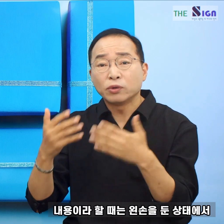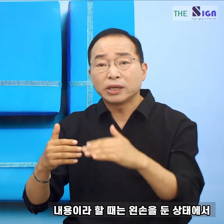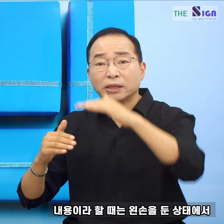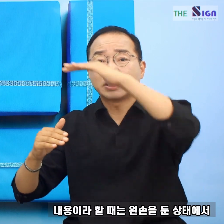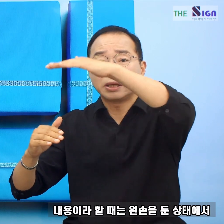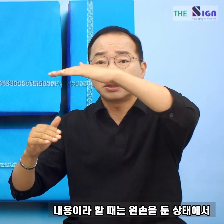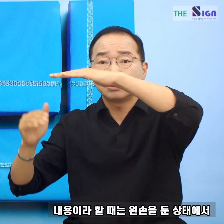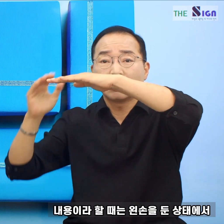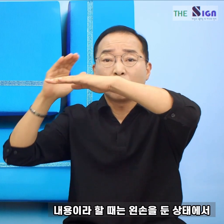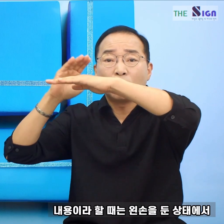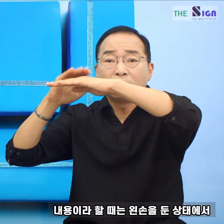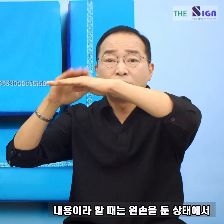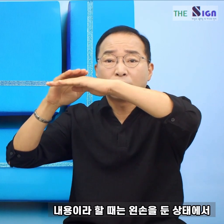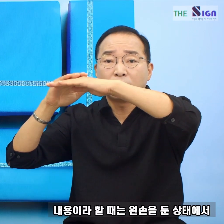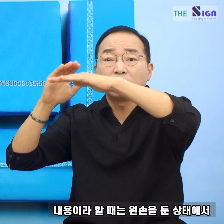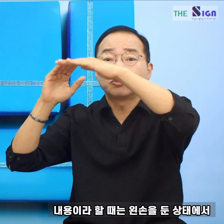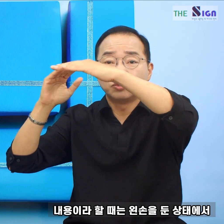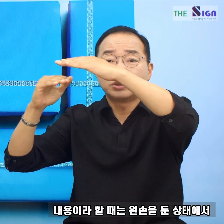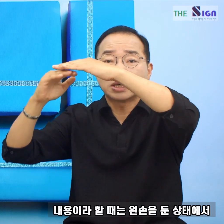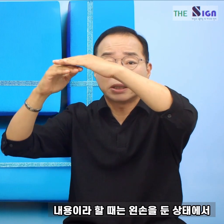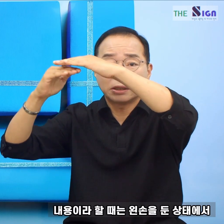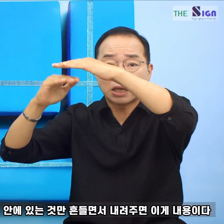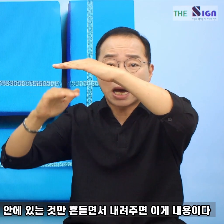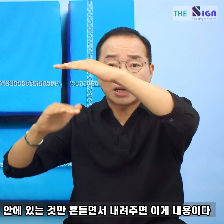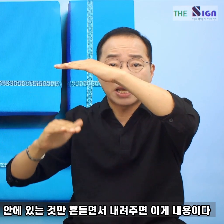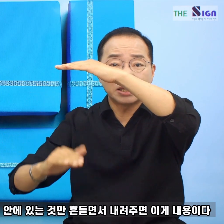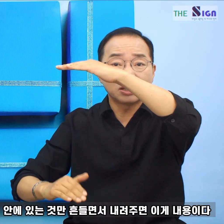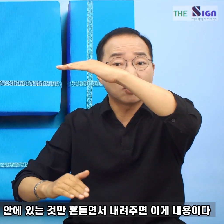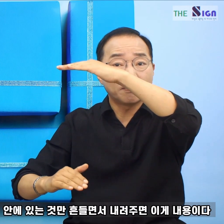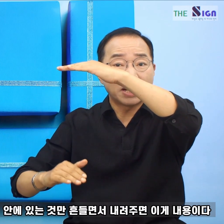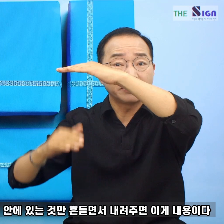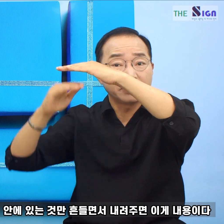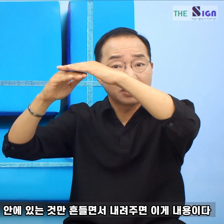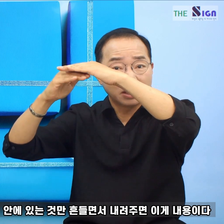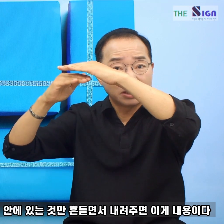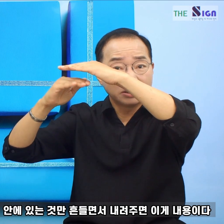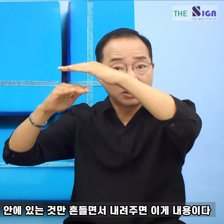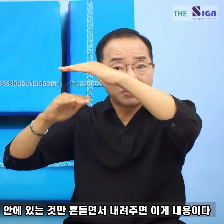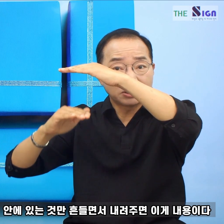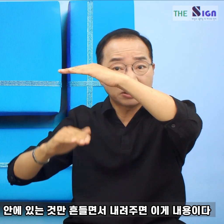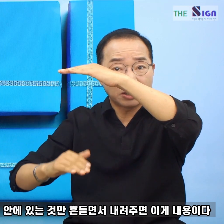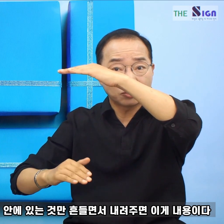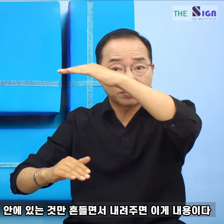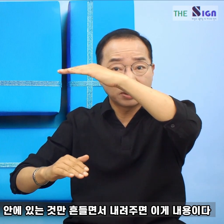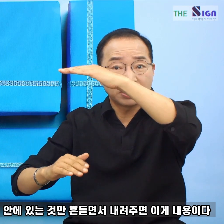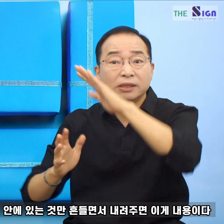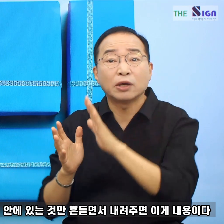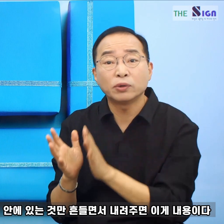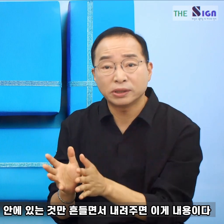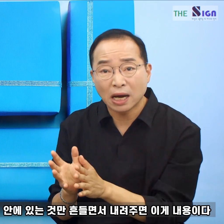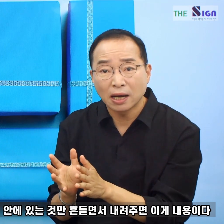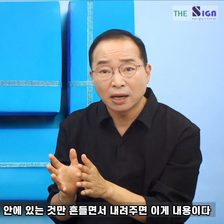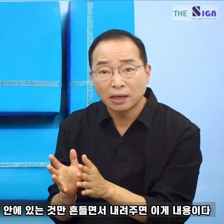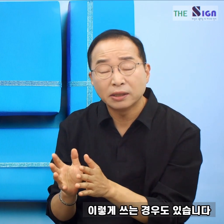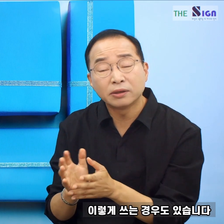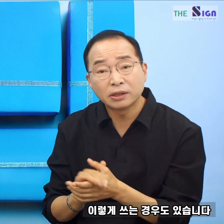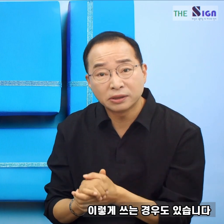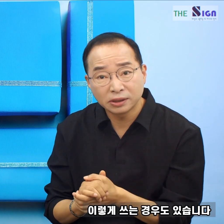할 때는 왼손을 둔 상태에서 안에 있는 것만 흔들면서 내려주면 이게 내용이다 이렇게